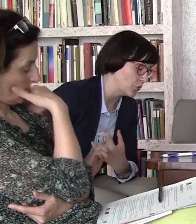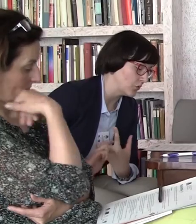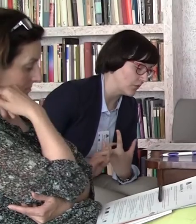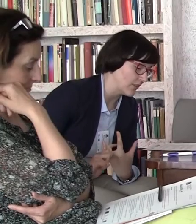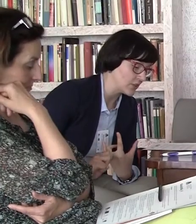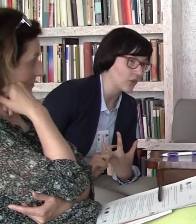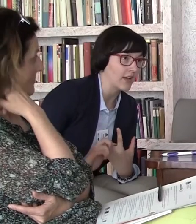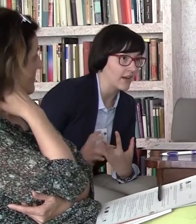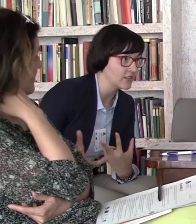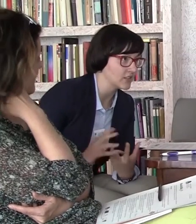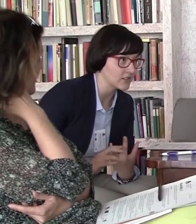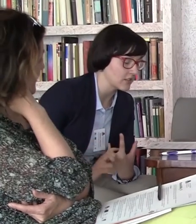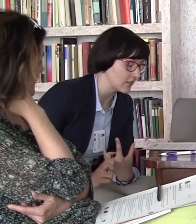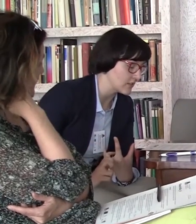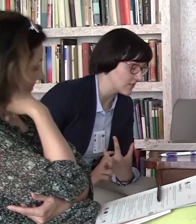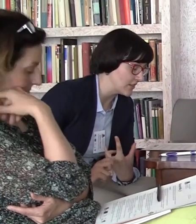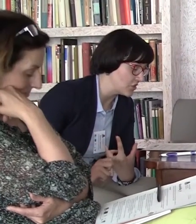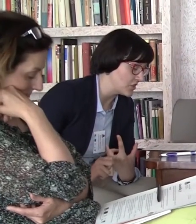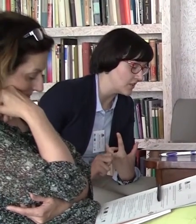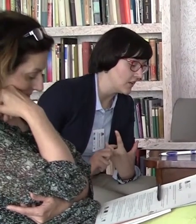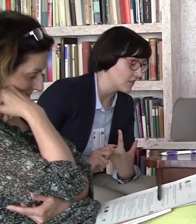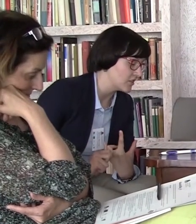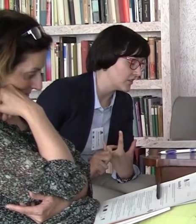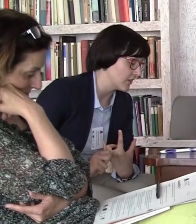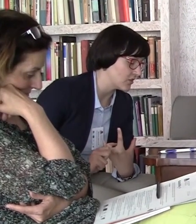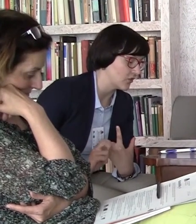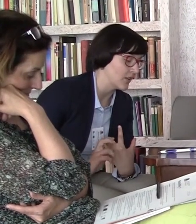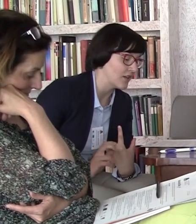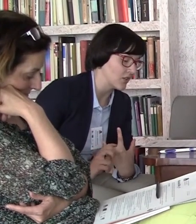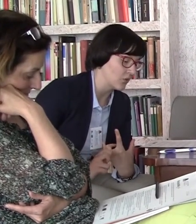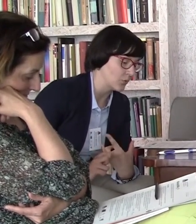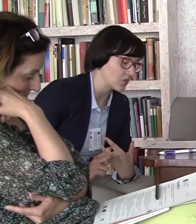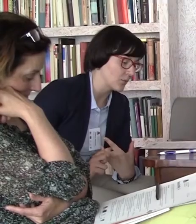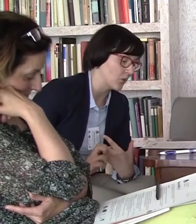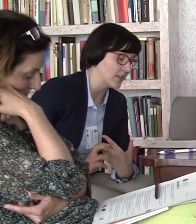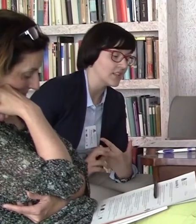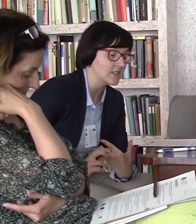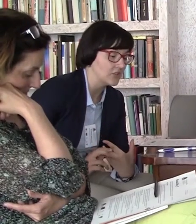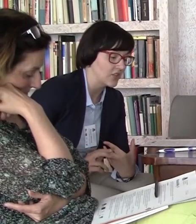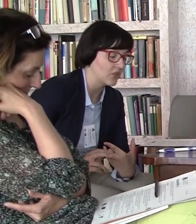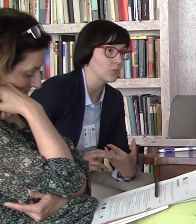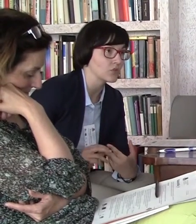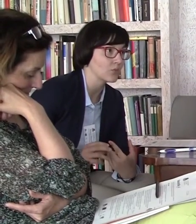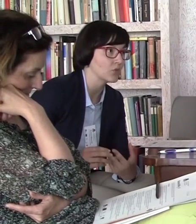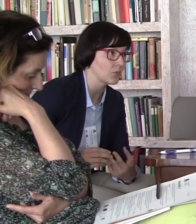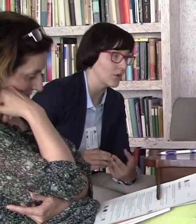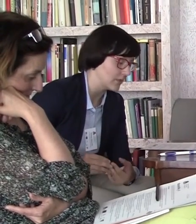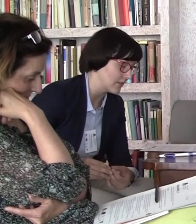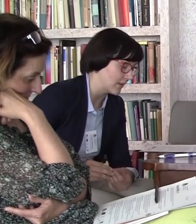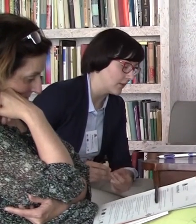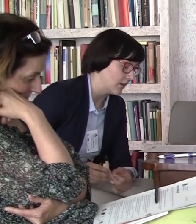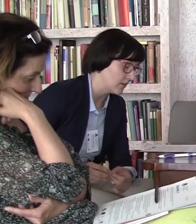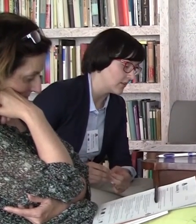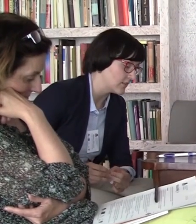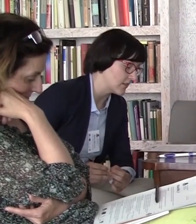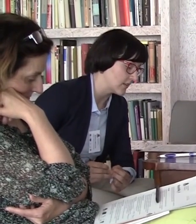podporu ve škole ani zvenčí. Ředitelka školy nemá žádnou potřebu, ani necítí žádnou potřebu k tomu, aby se